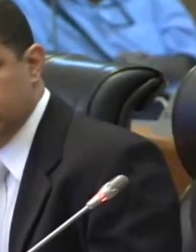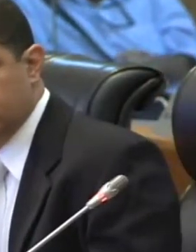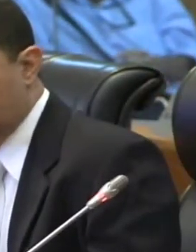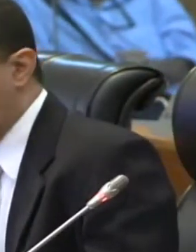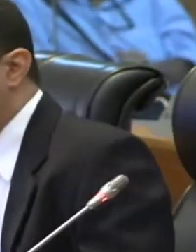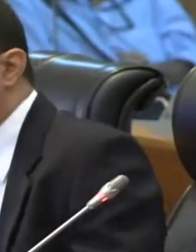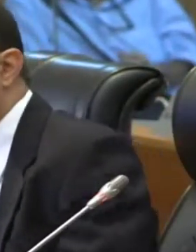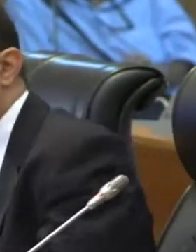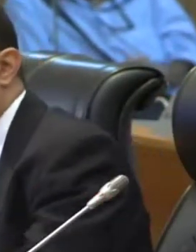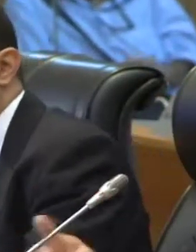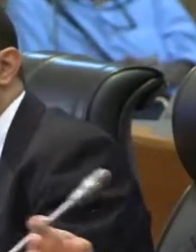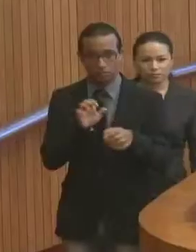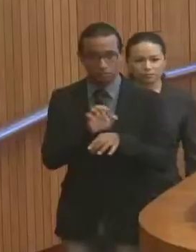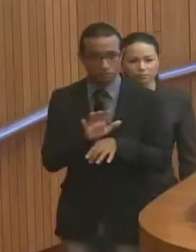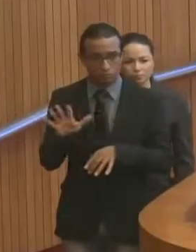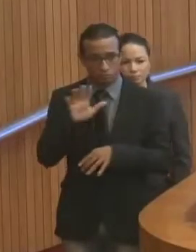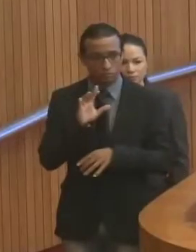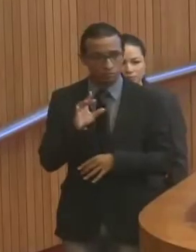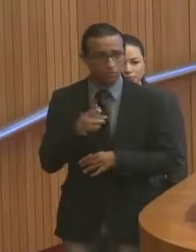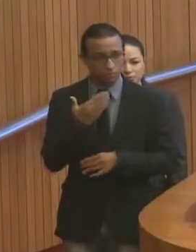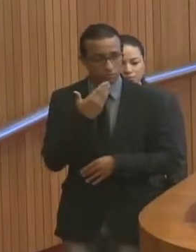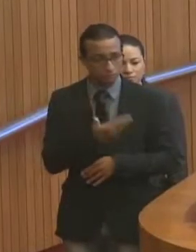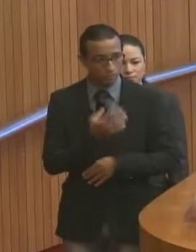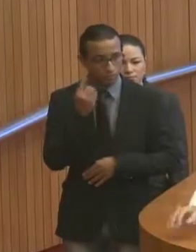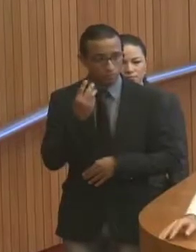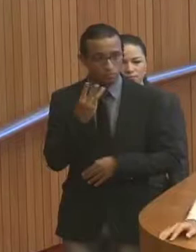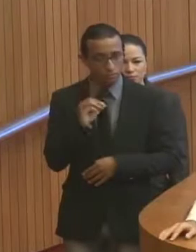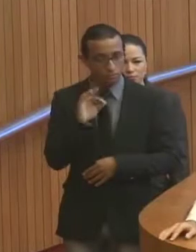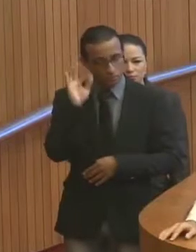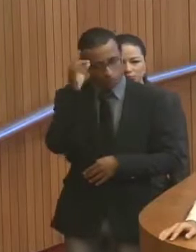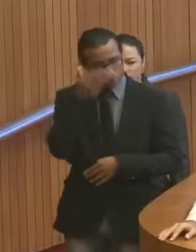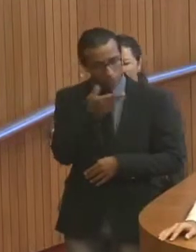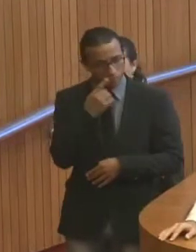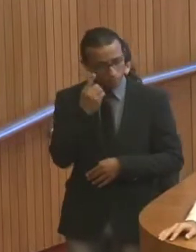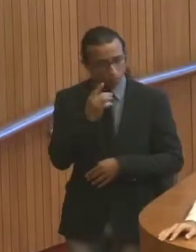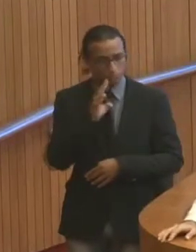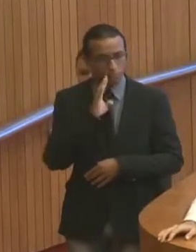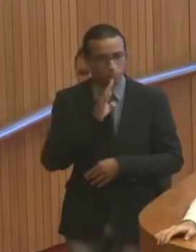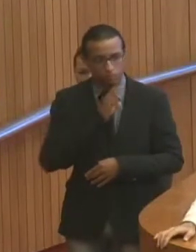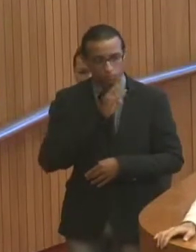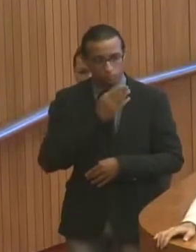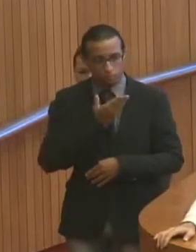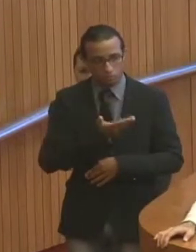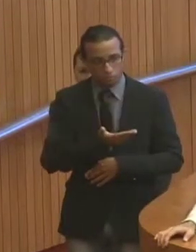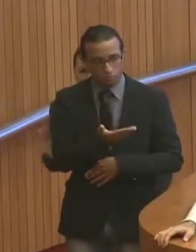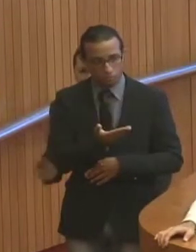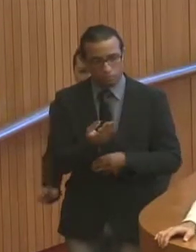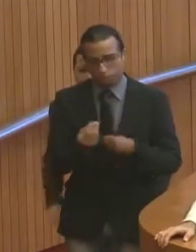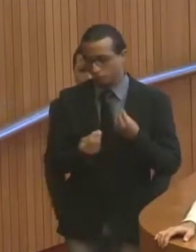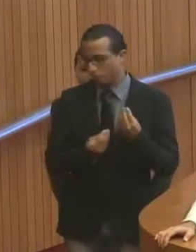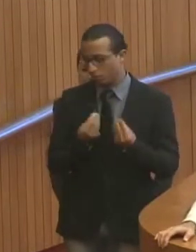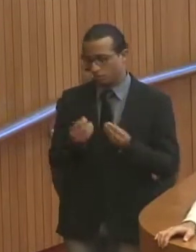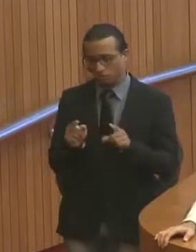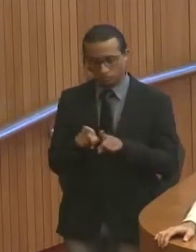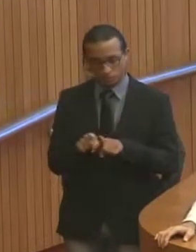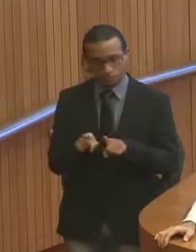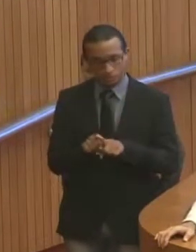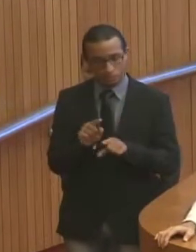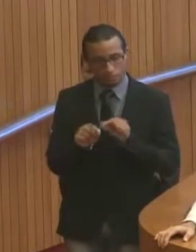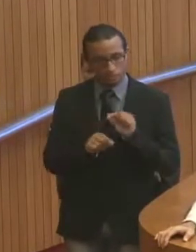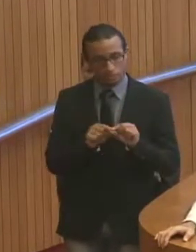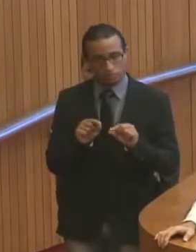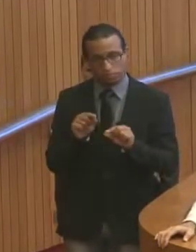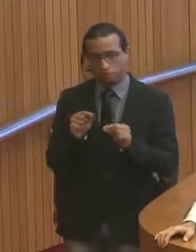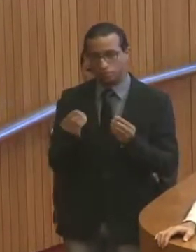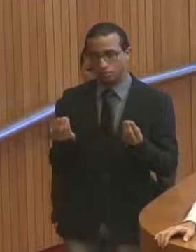Estadual. Deputado Zé Carlos, me permita 30 segundos apenas. Eu propus constituir uma comissão de